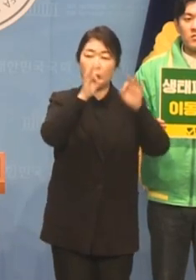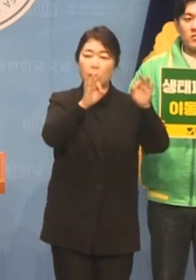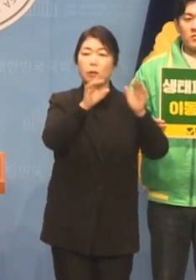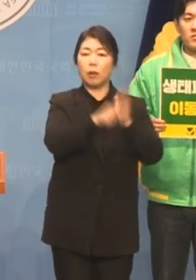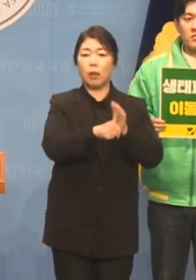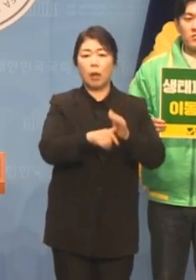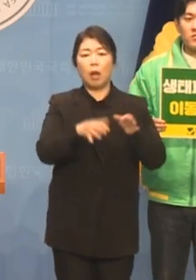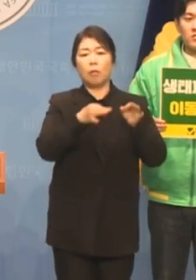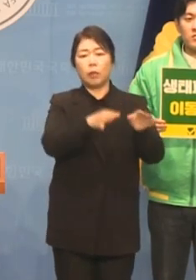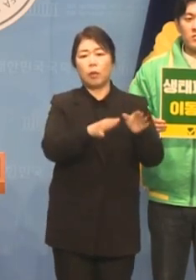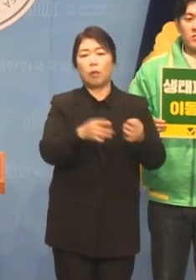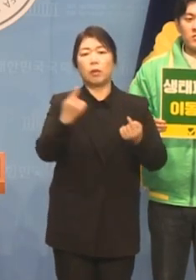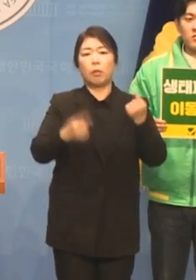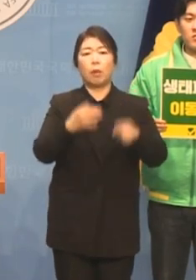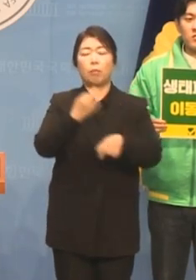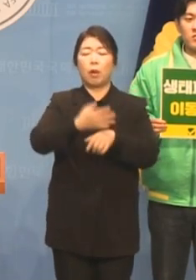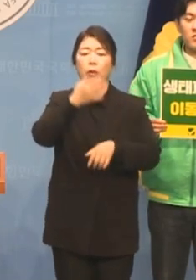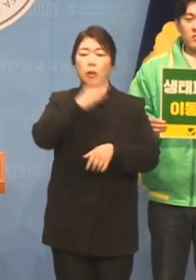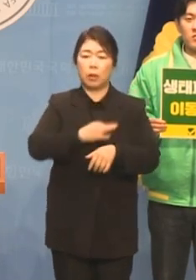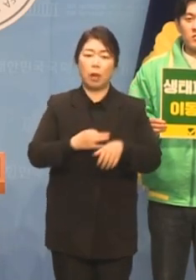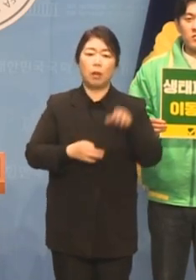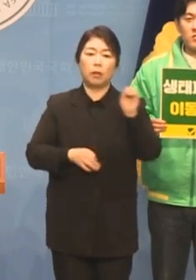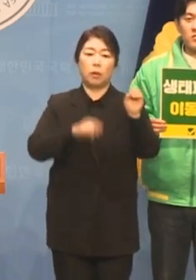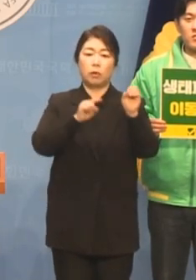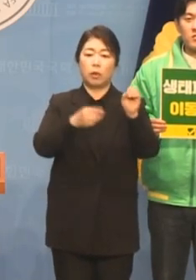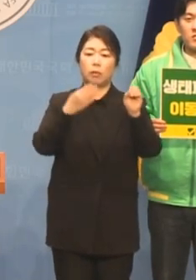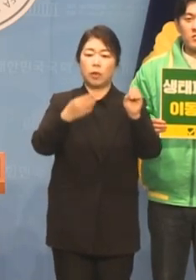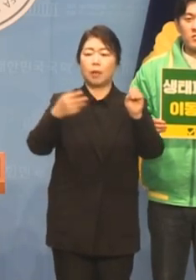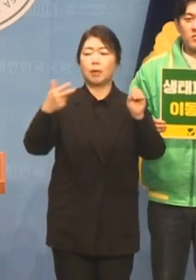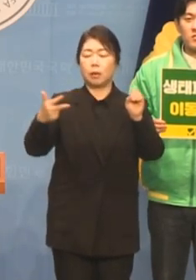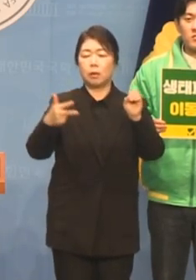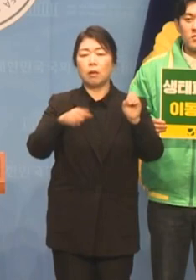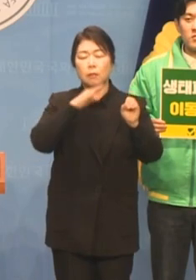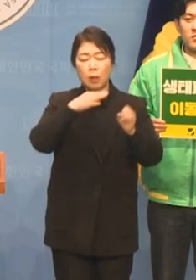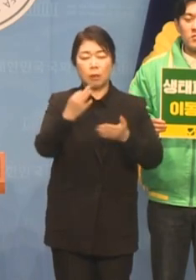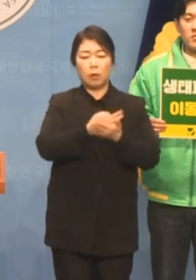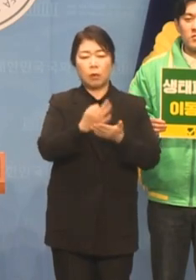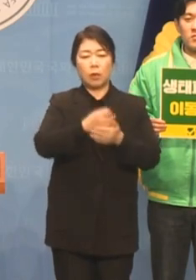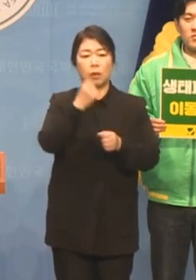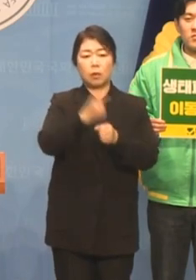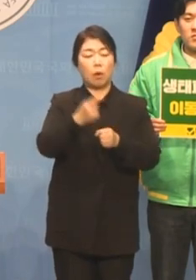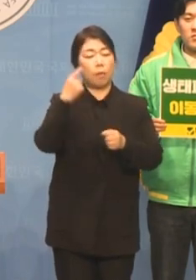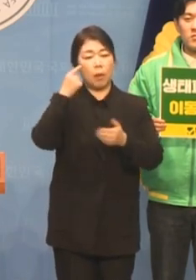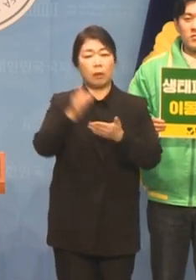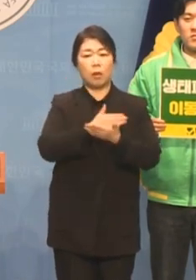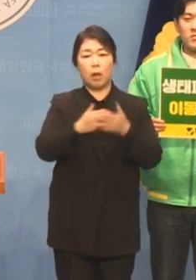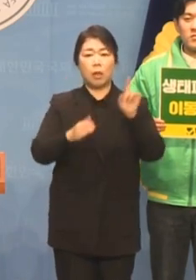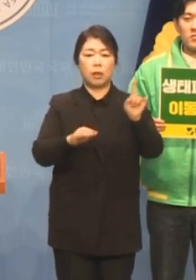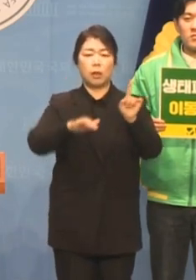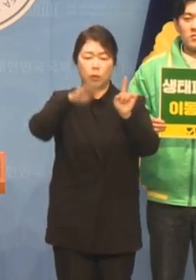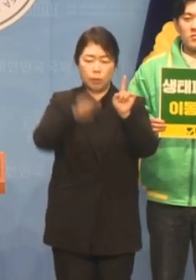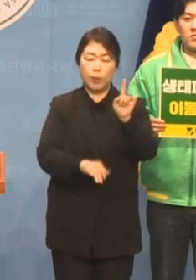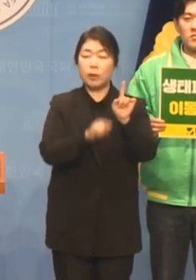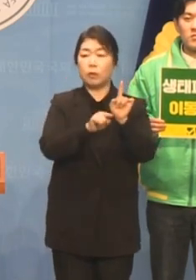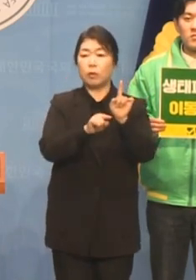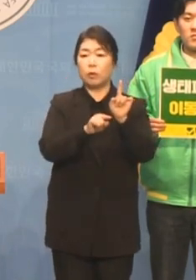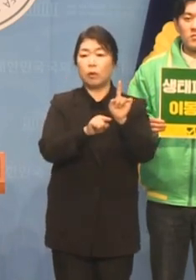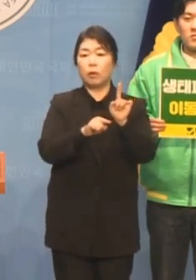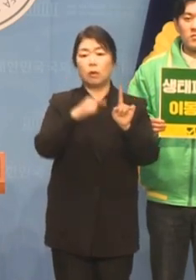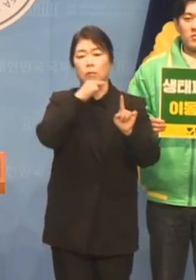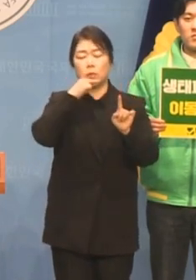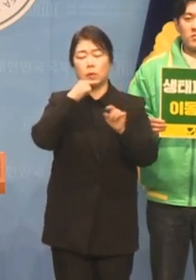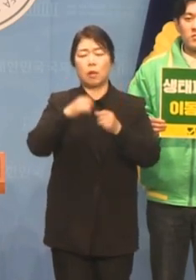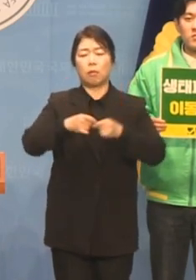대비 편익 비율이 0.47 9로 경제성 판단 기준인 이래도 한참 못미치고 적자